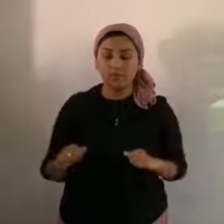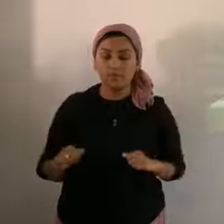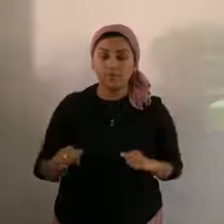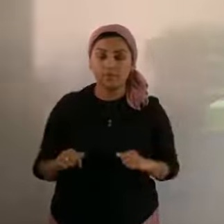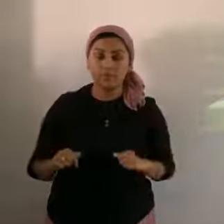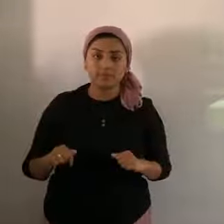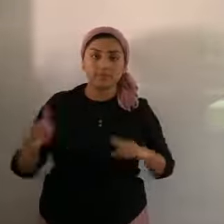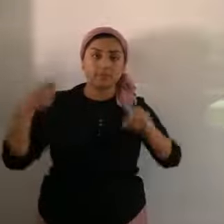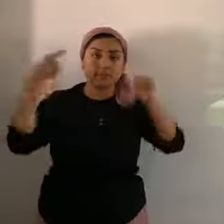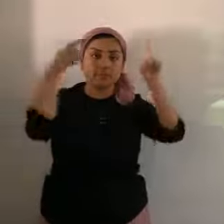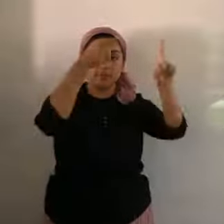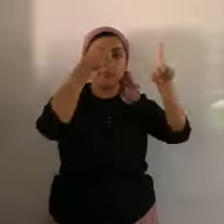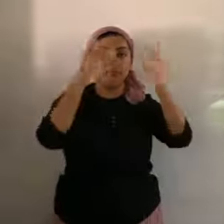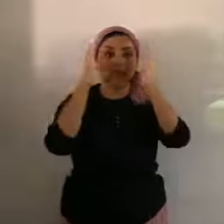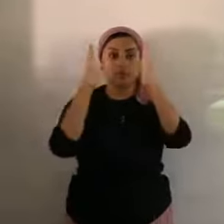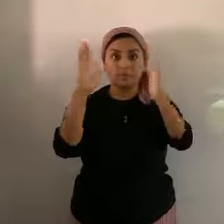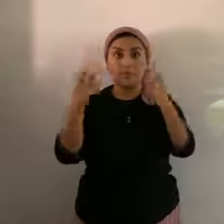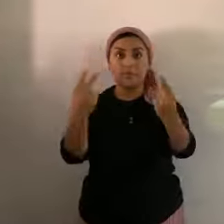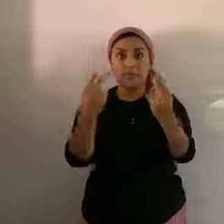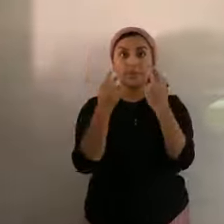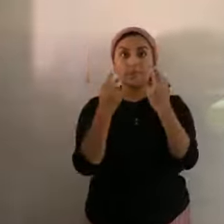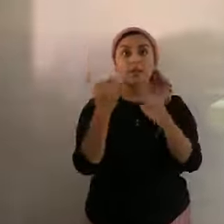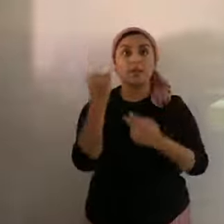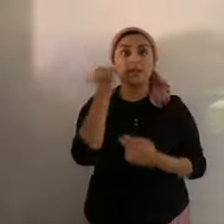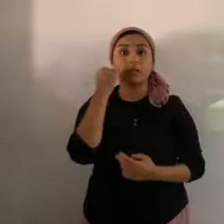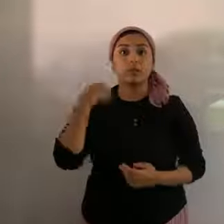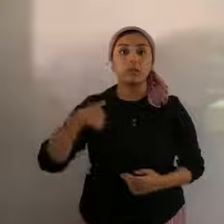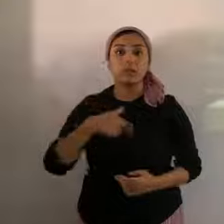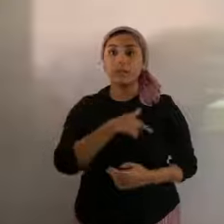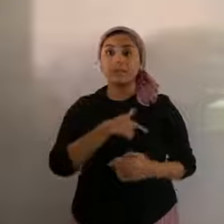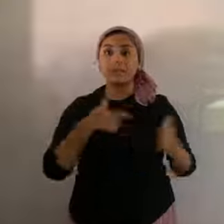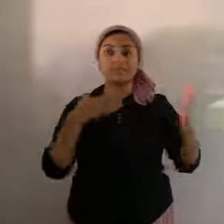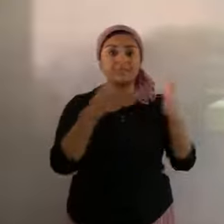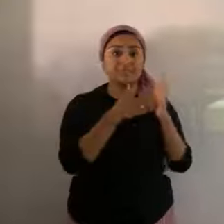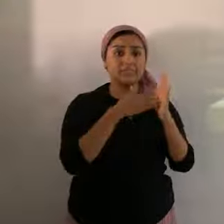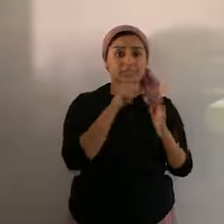la idea es, a ver, si nosotros transgredimos la Torah,